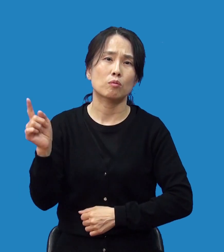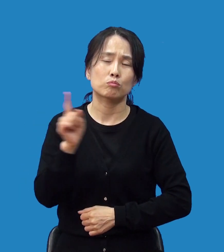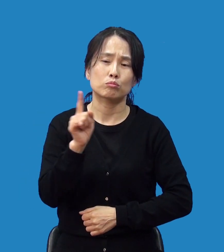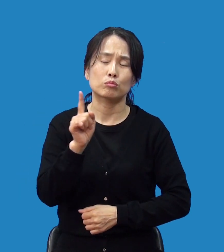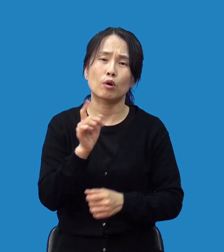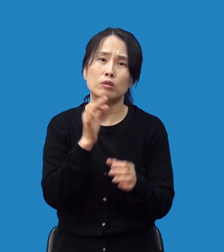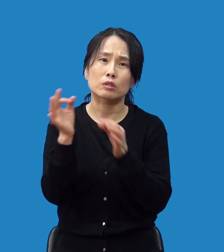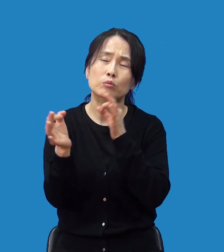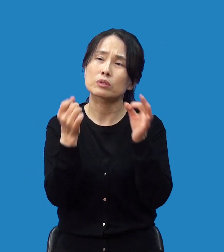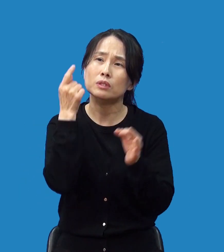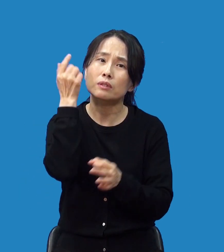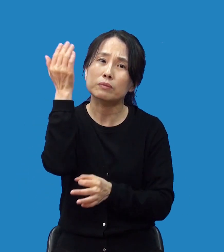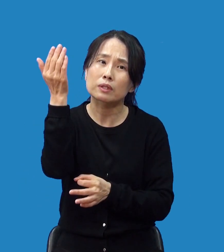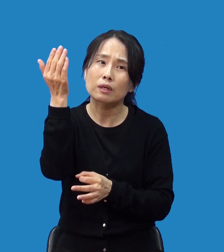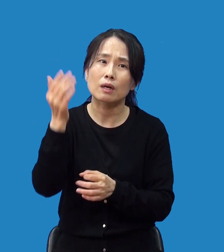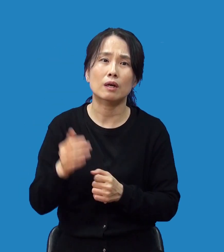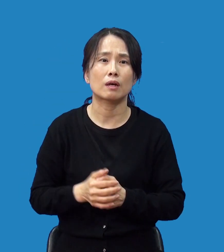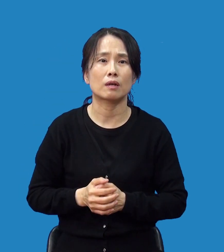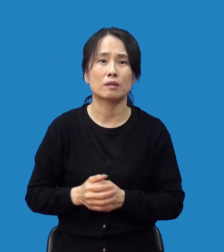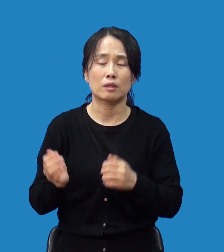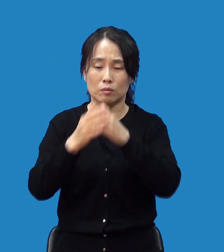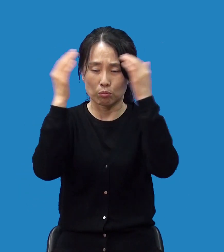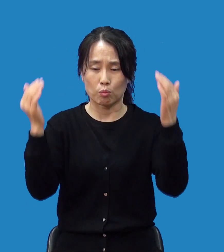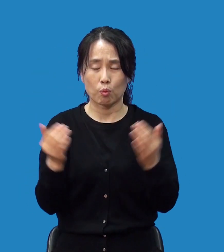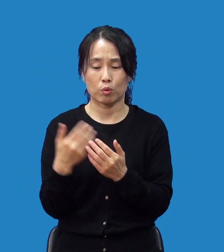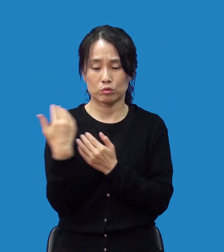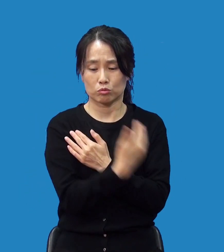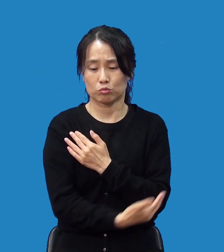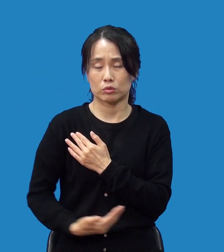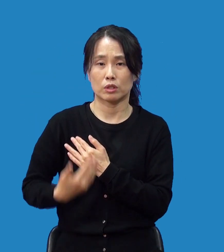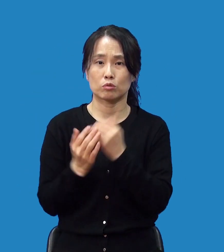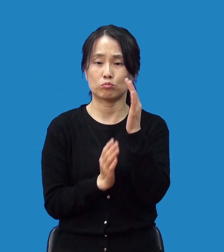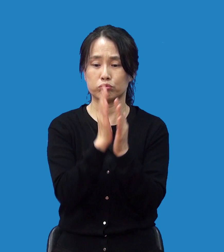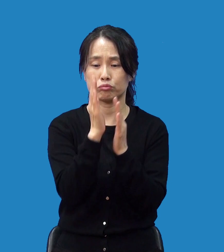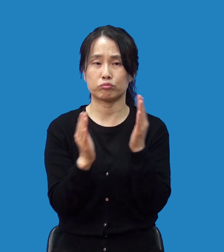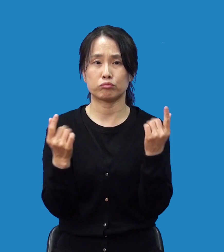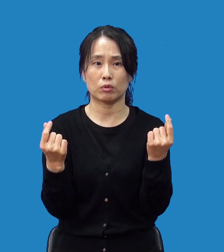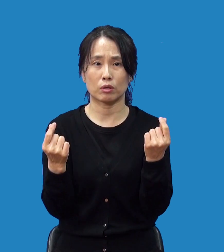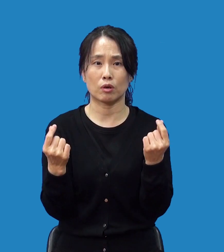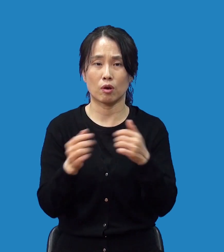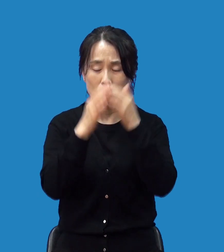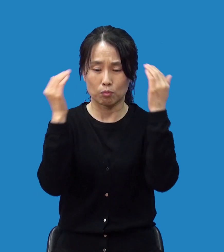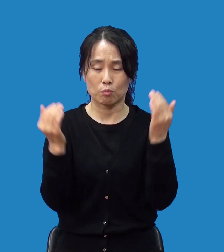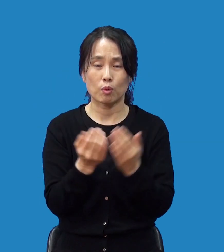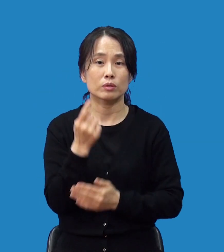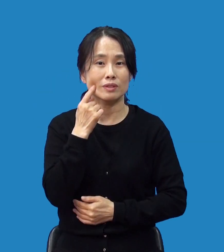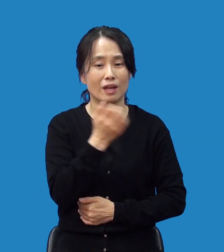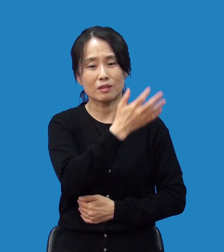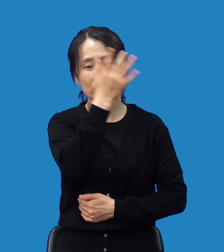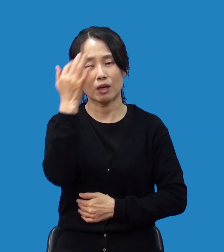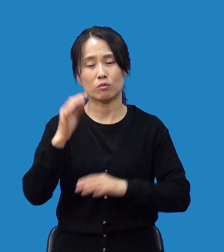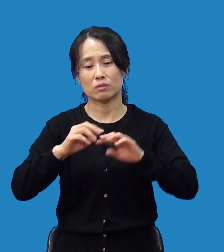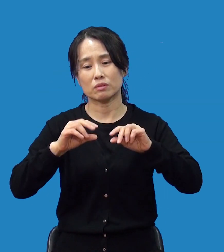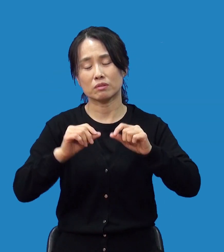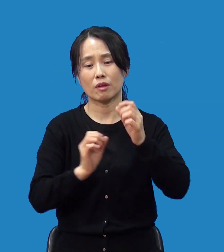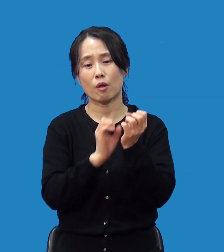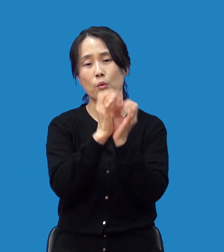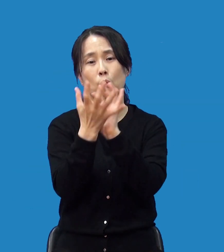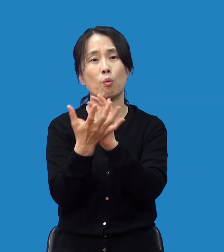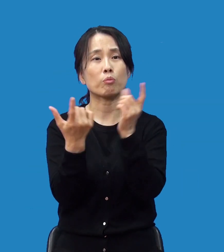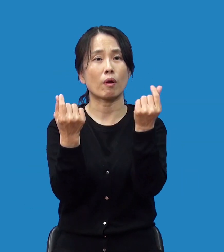무엇이라 외치리까? 이르되 모든 육체는 풀이요 그의 모든 아름다움은 들의 꽃과